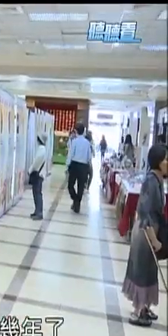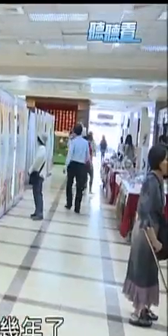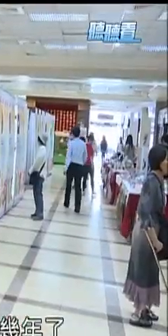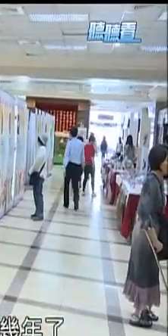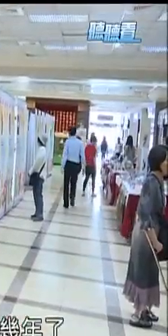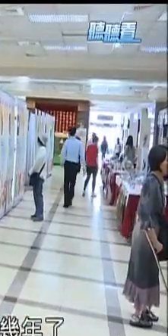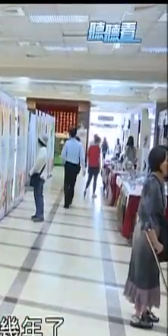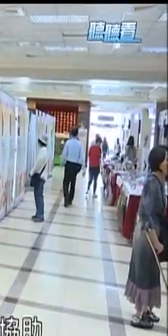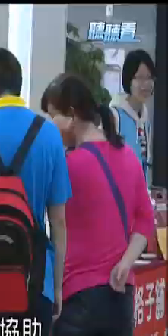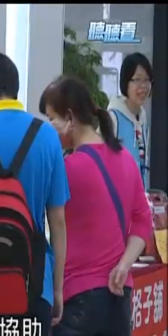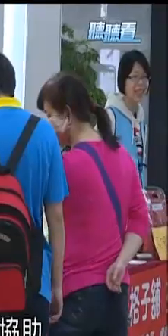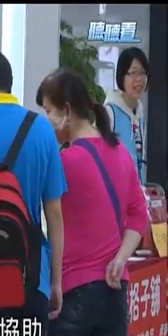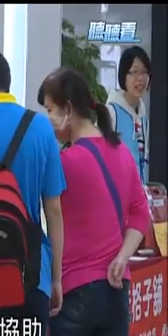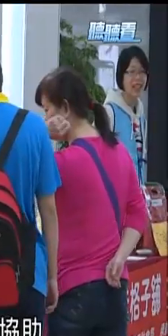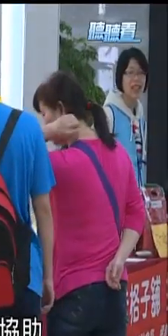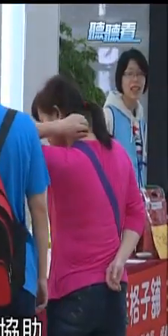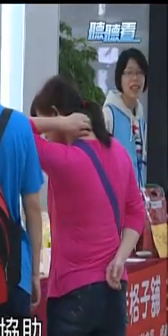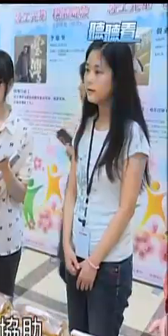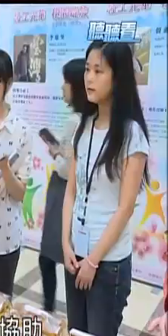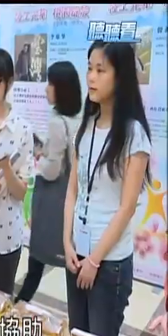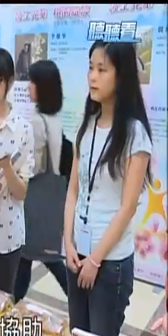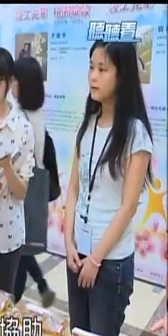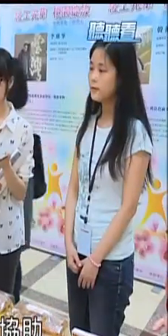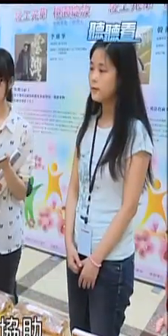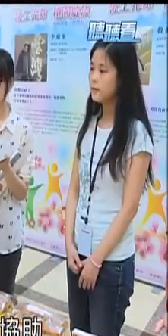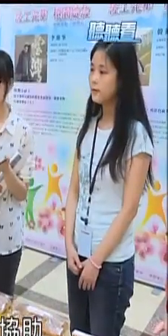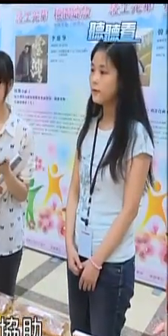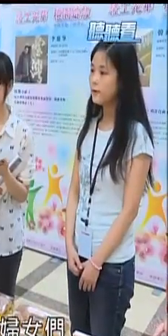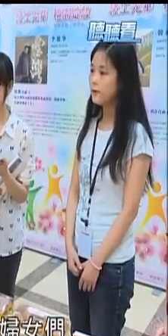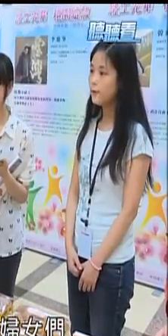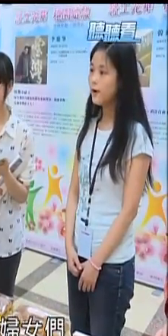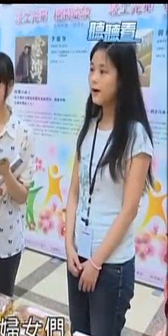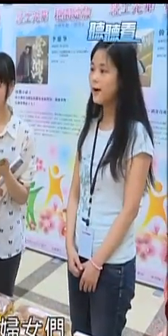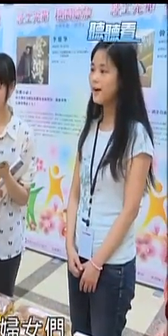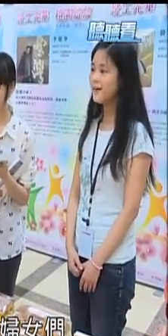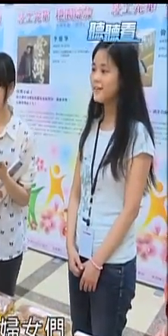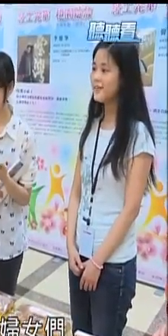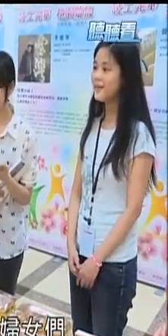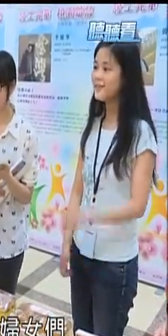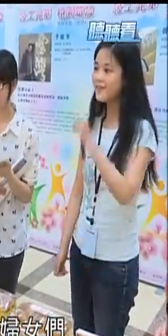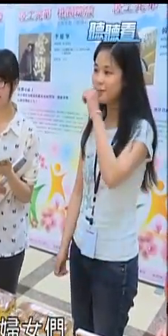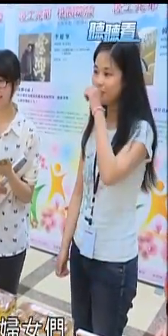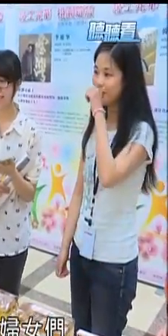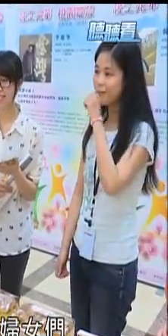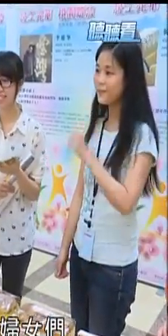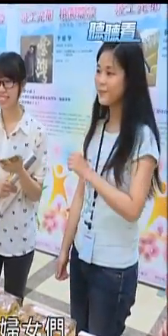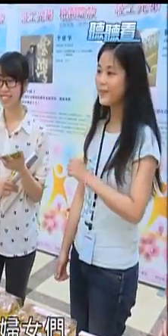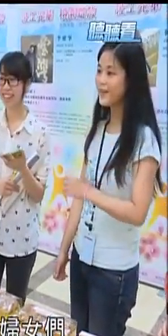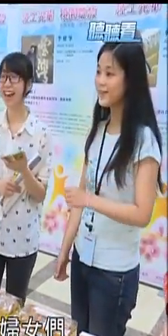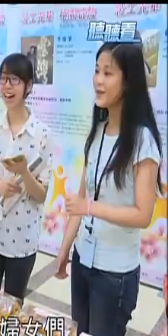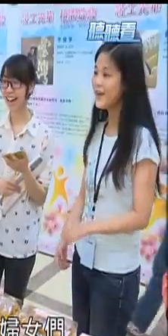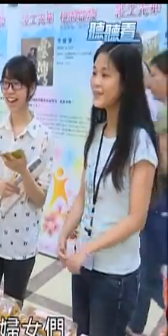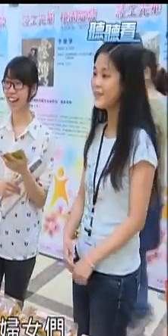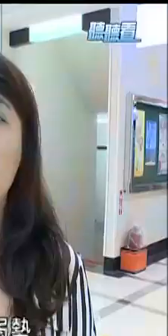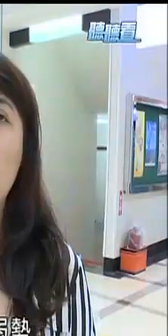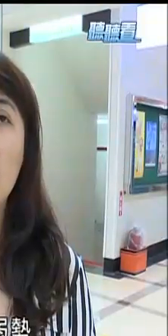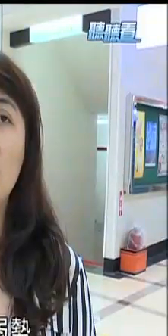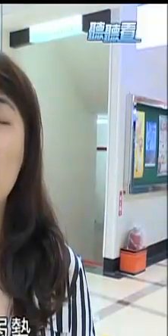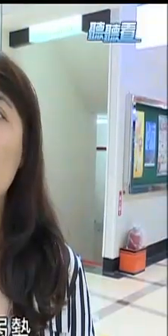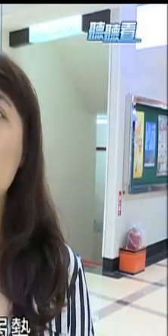年了，最主要就是希望能够协助有想要自立这样子一个妇女们，那我想虽然他们是